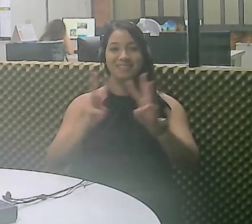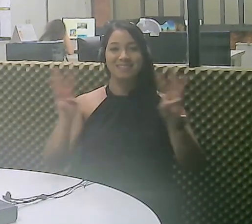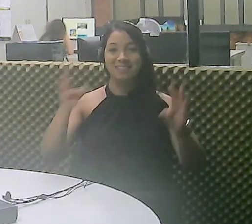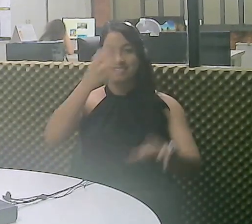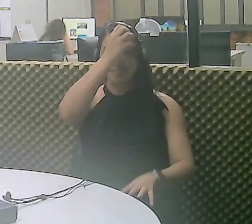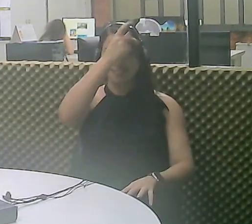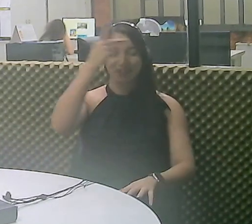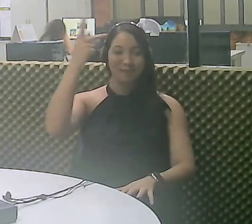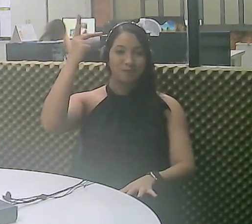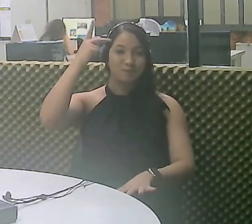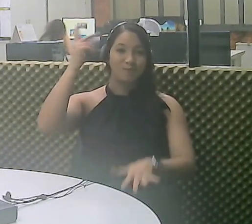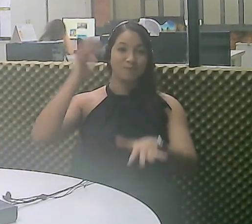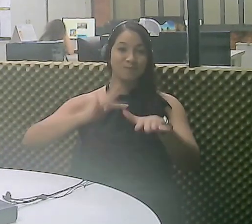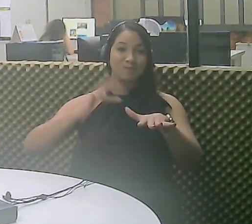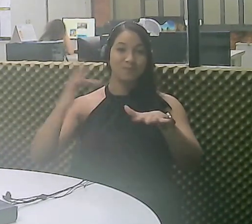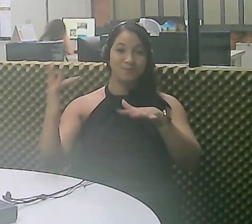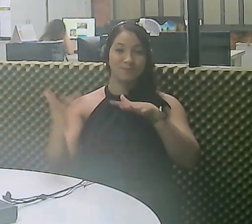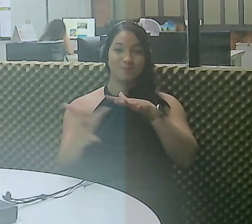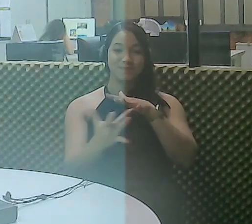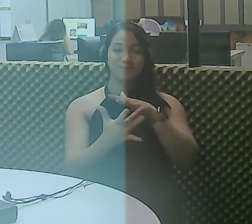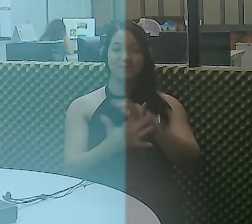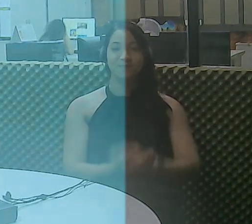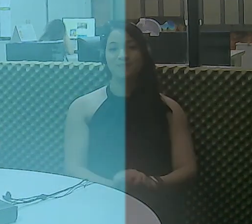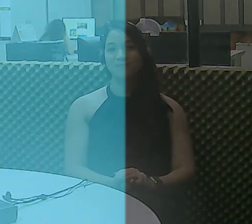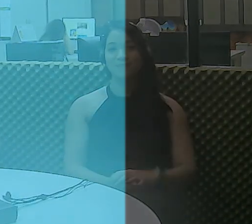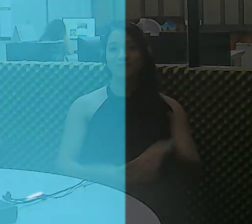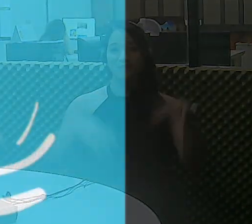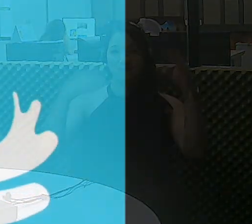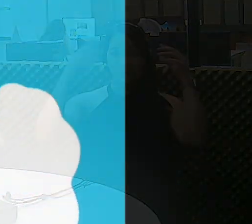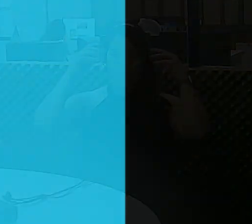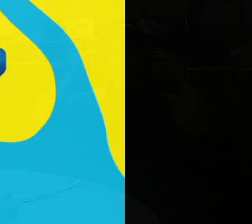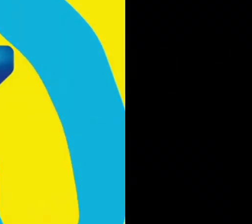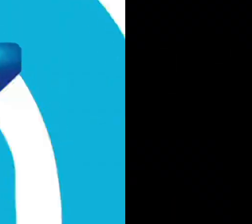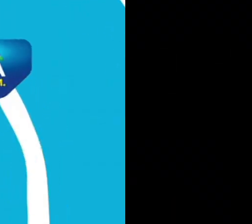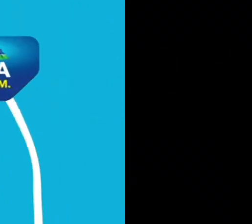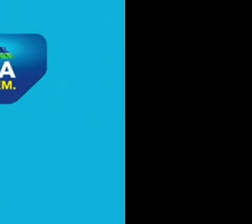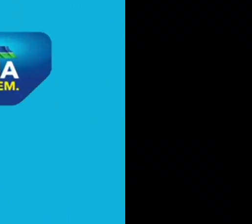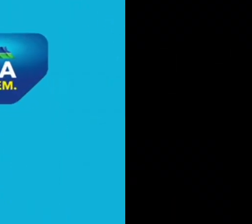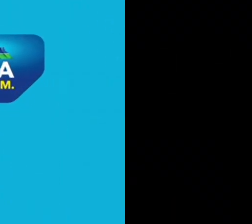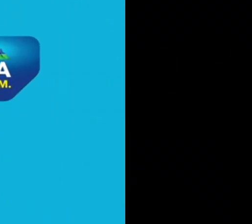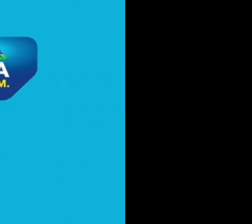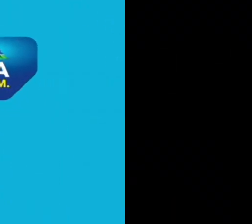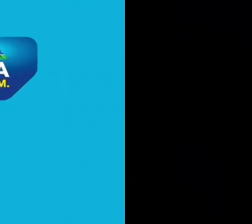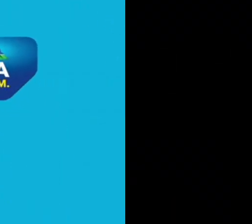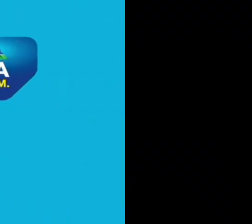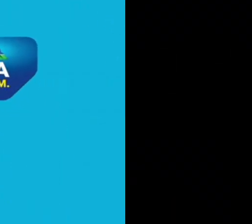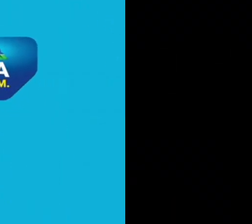Continue conosco no portal da Prefeitura e nas redes sociais.